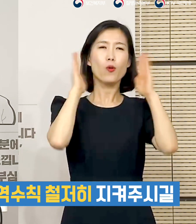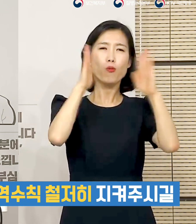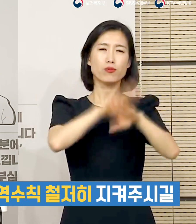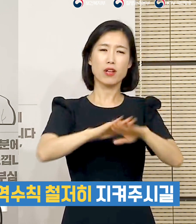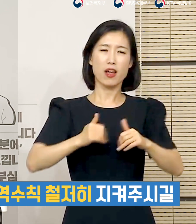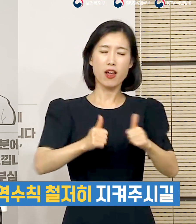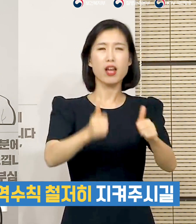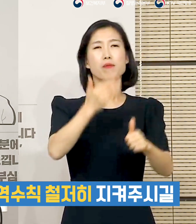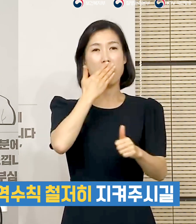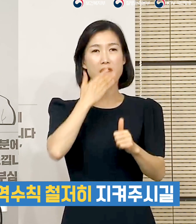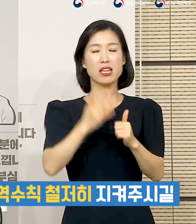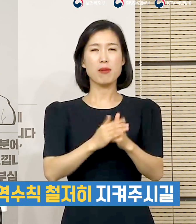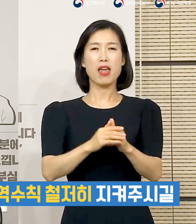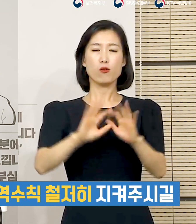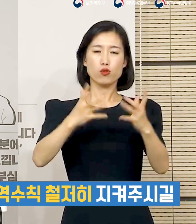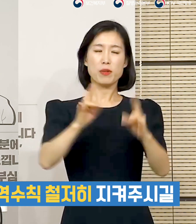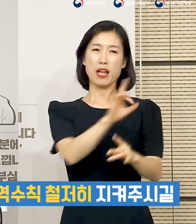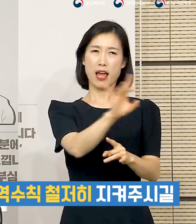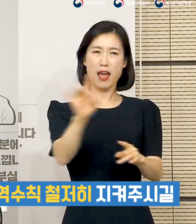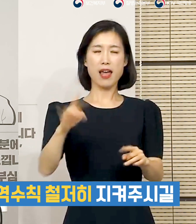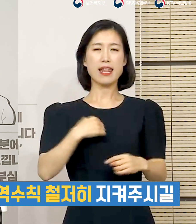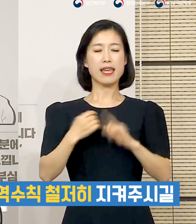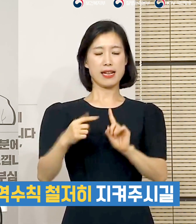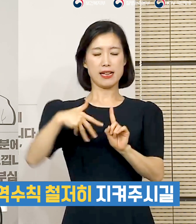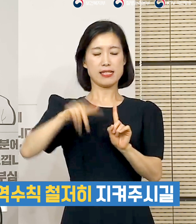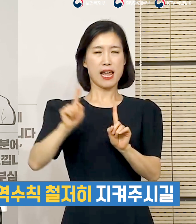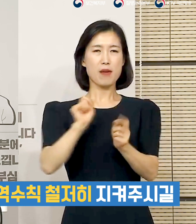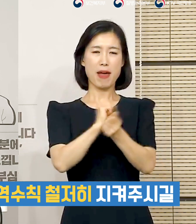각자의 자리에서 국민 여러분께서 1차적인 방역